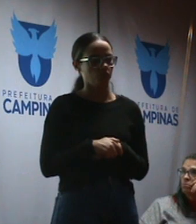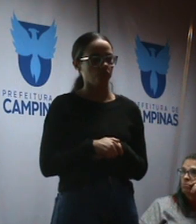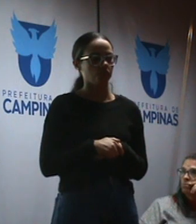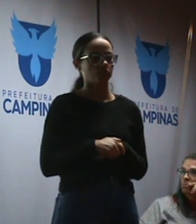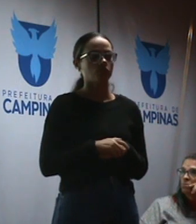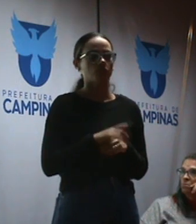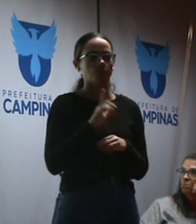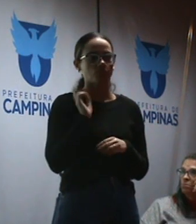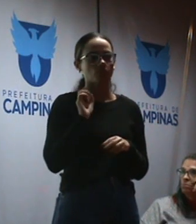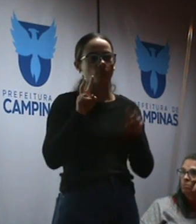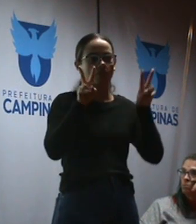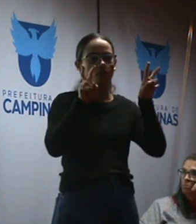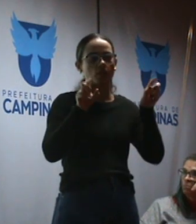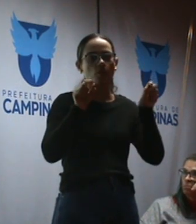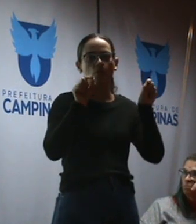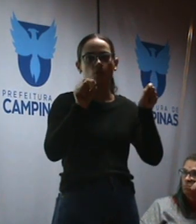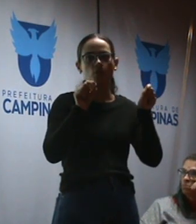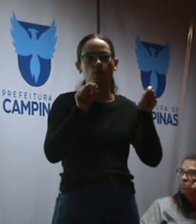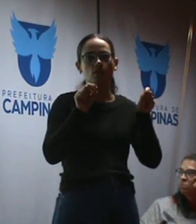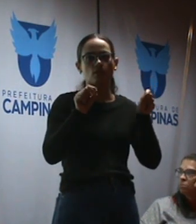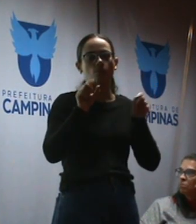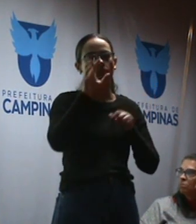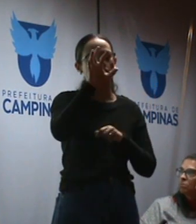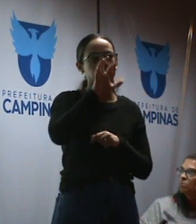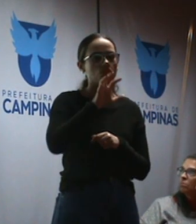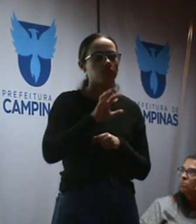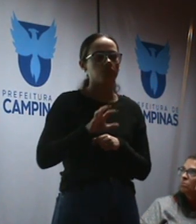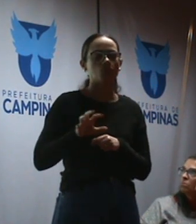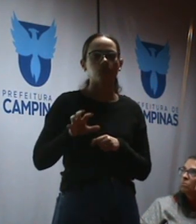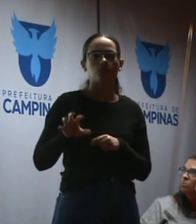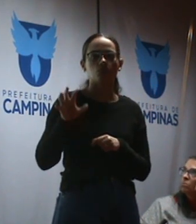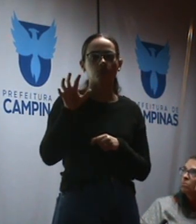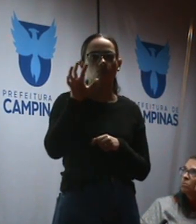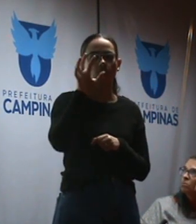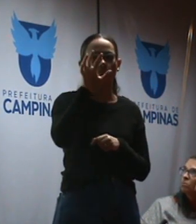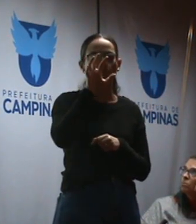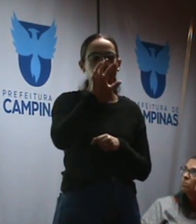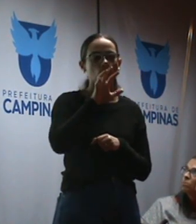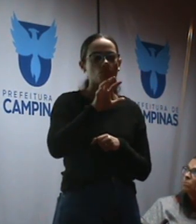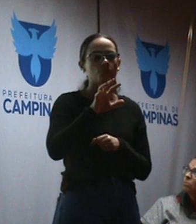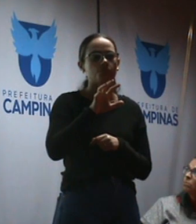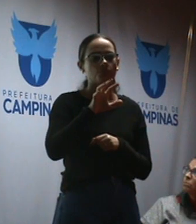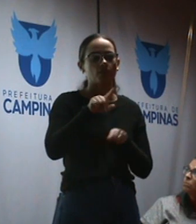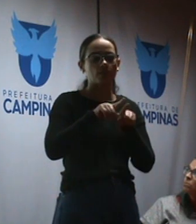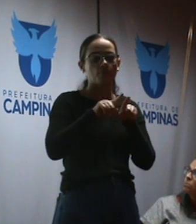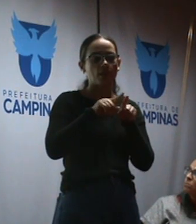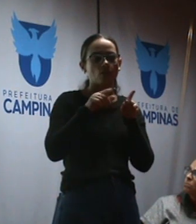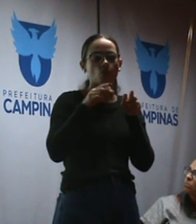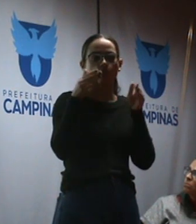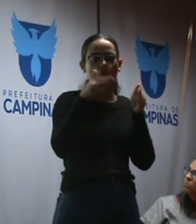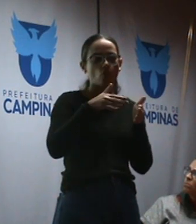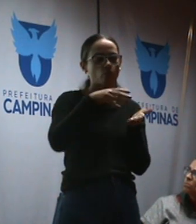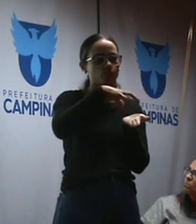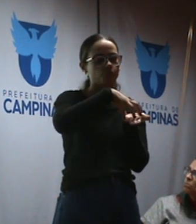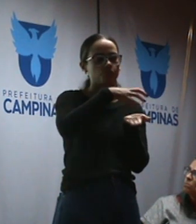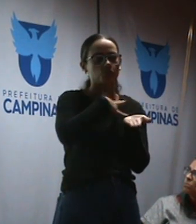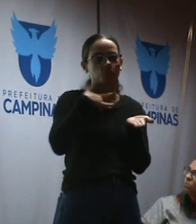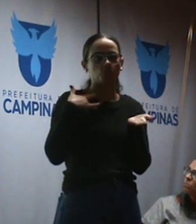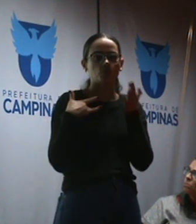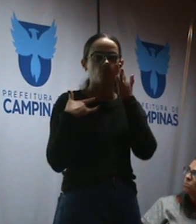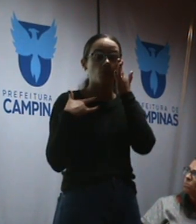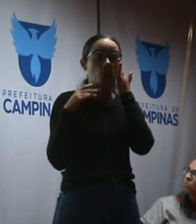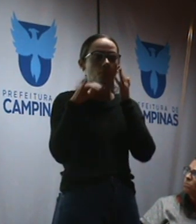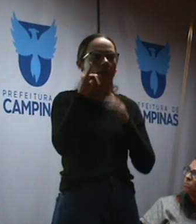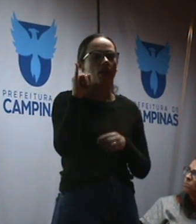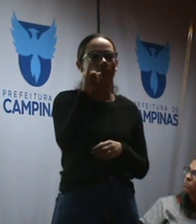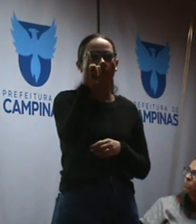Quando a gente fala em mais regionalizando, né, as regiões de centro de saúde, quais hoje são os mais importantes